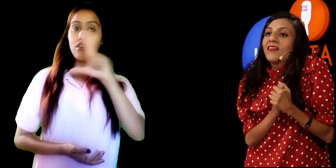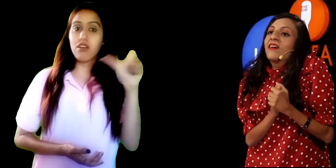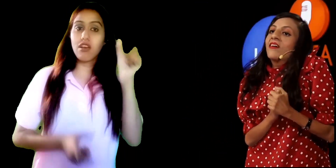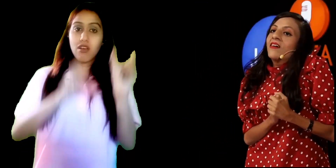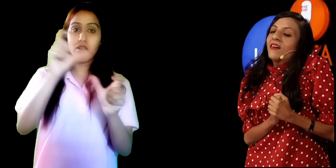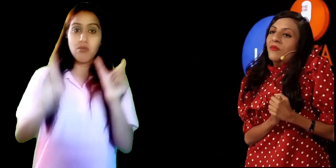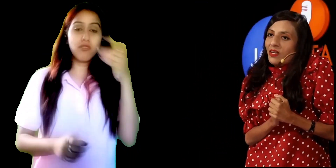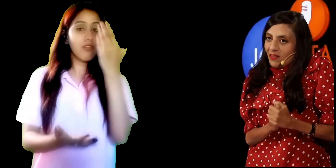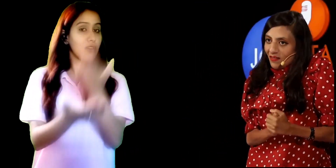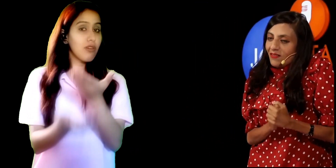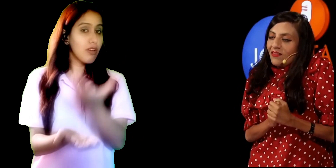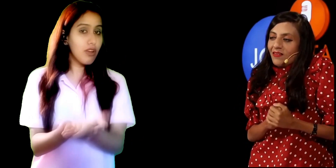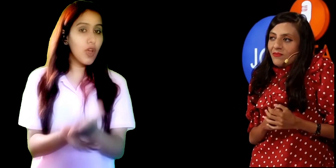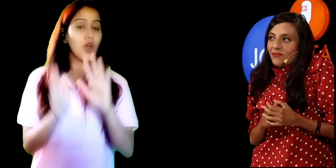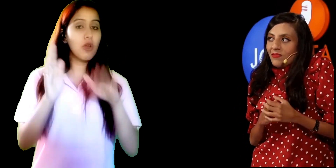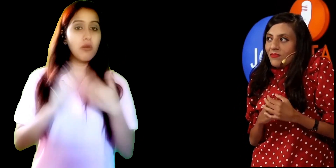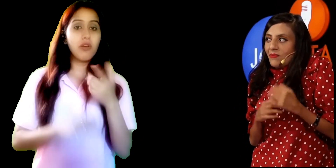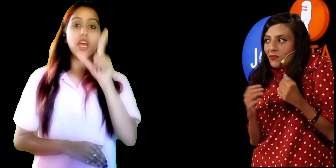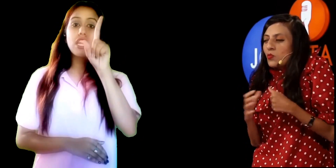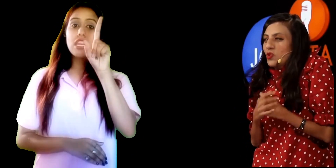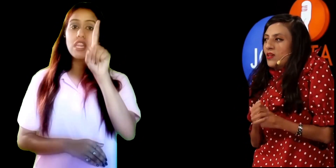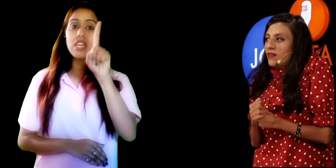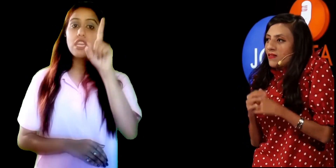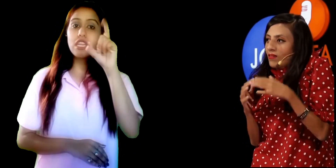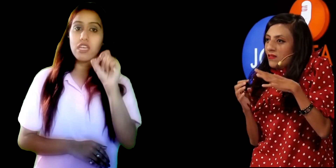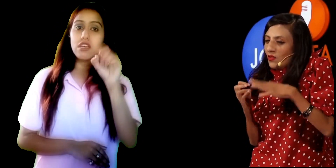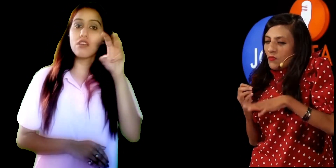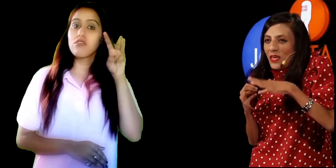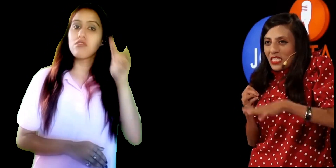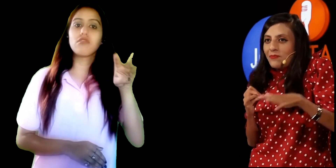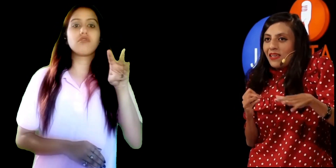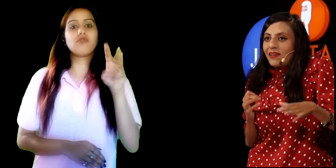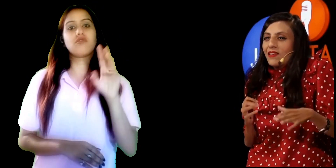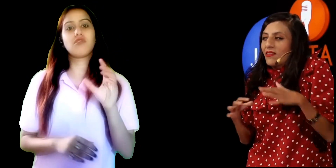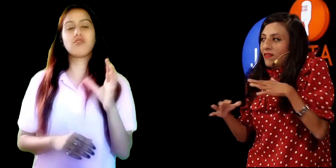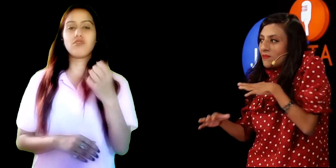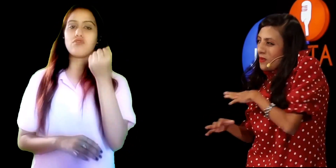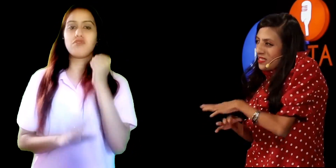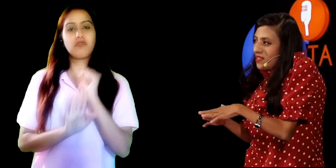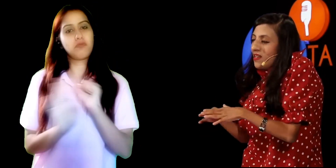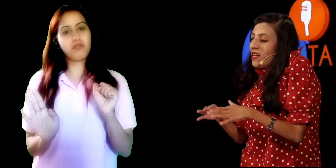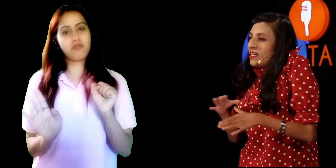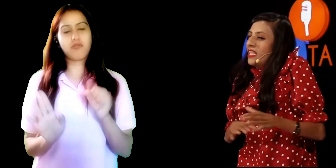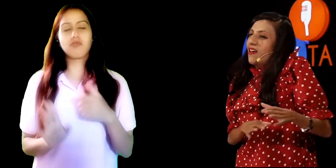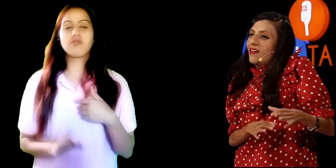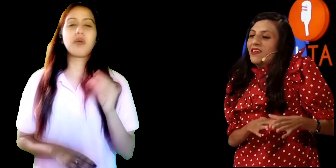को तैयार हैं। बट तो मुझे एक बेस मिल गया था, एक